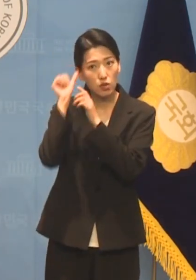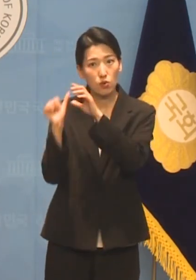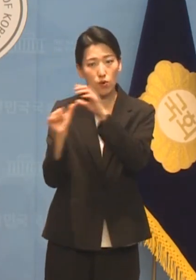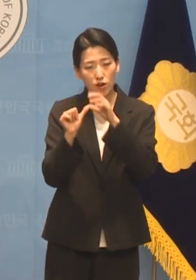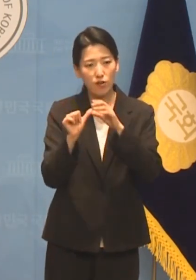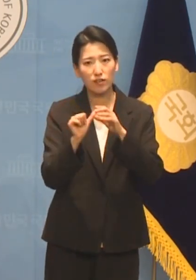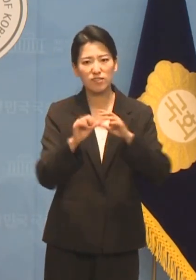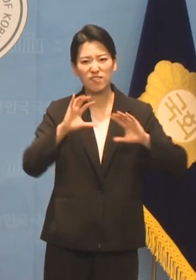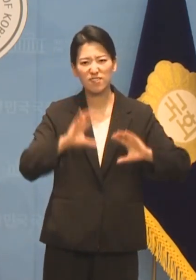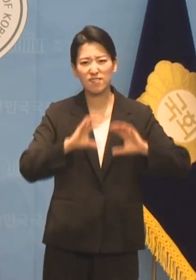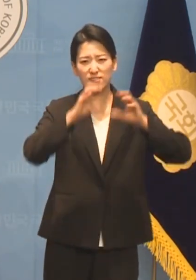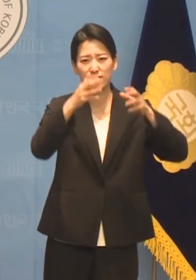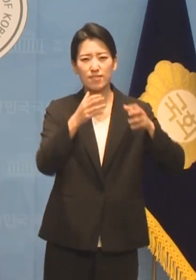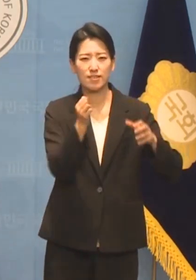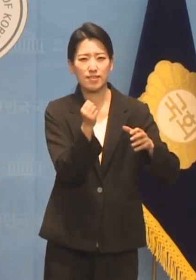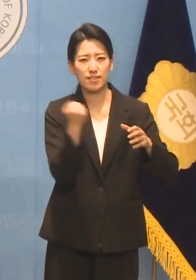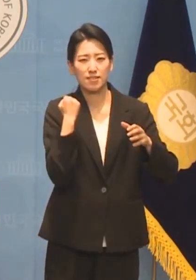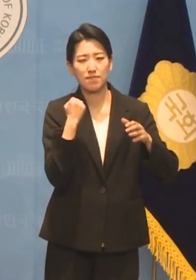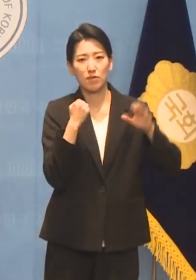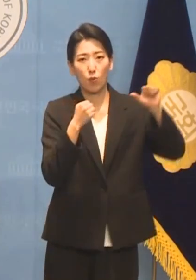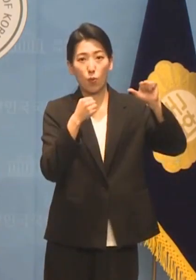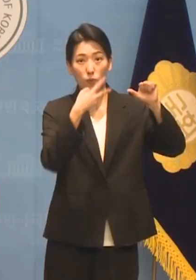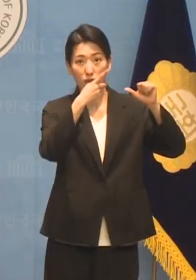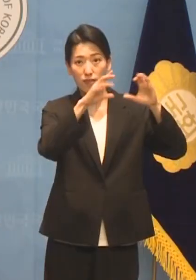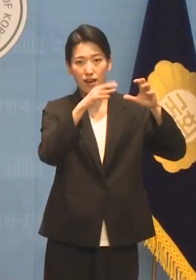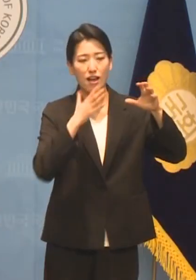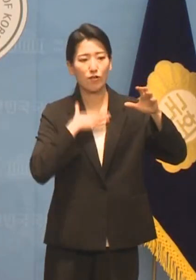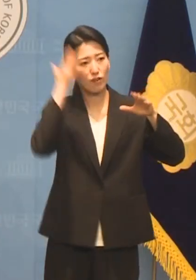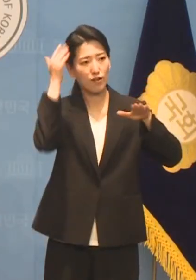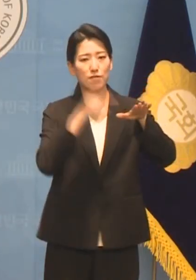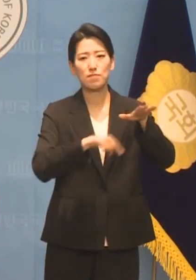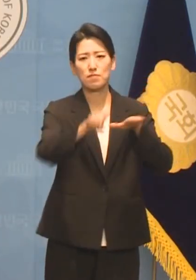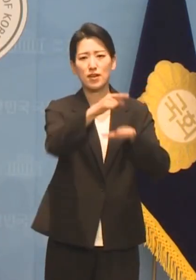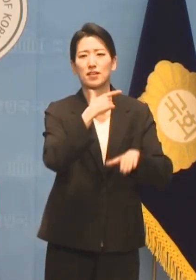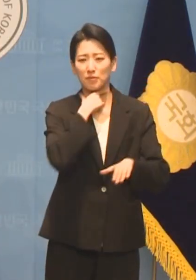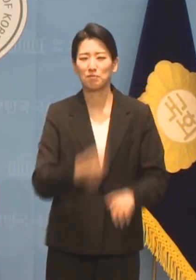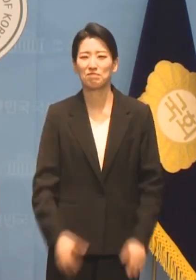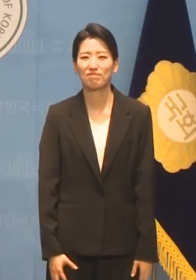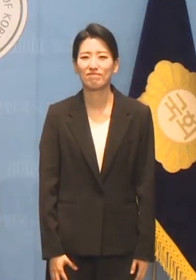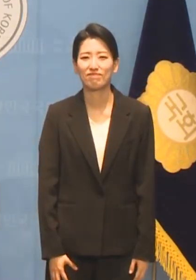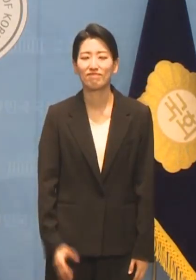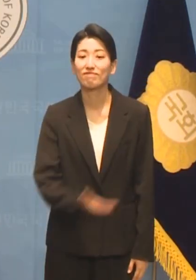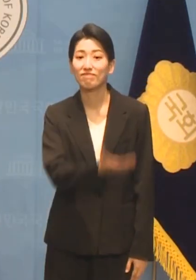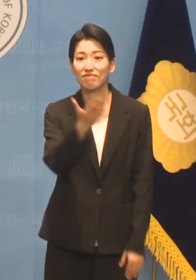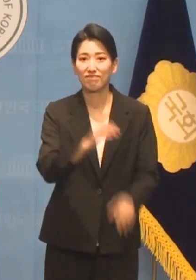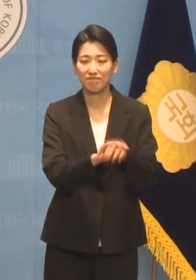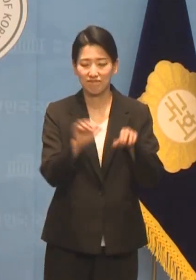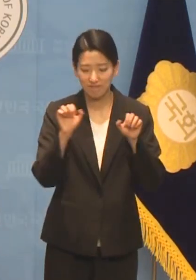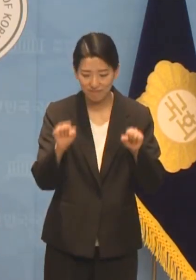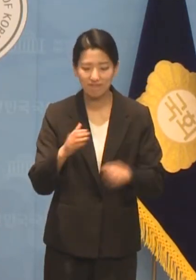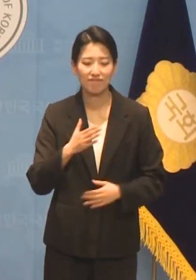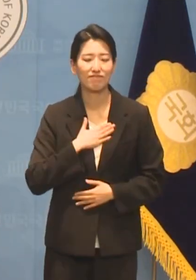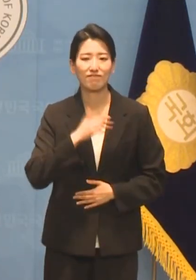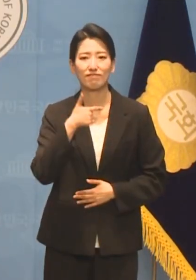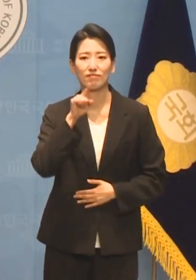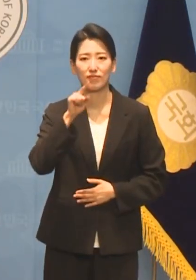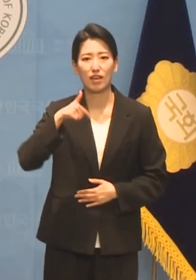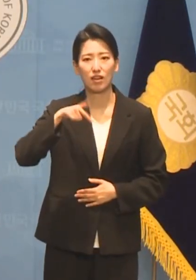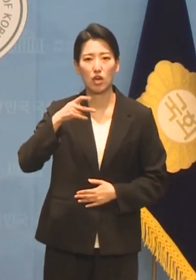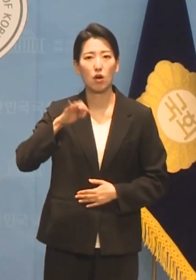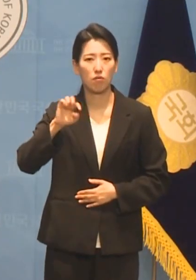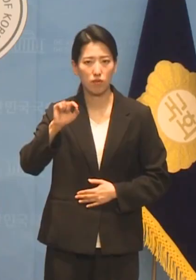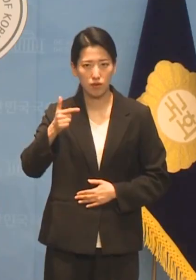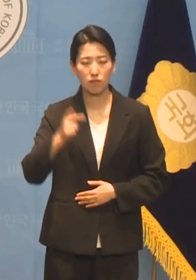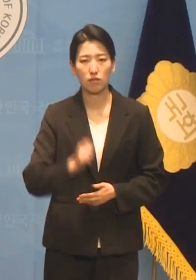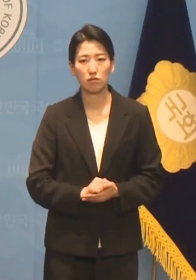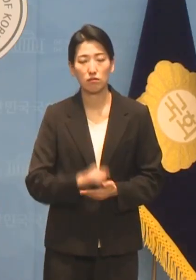넘어선다. 존경하는 국민 여러분, 언론인 여러분, 나경원입니다. AI, 이제 선택이